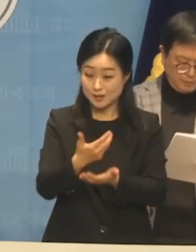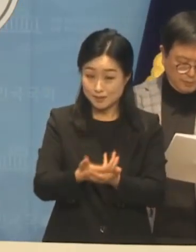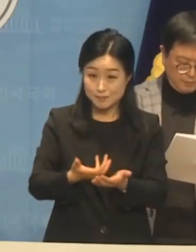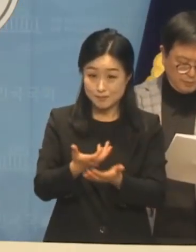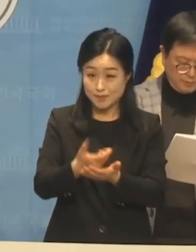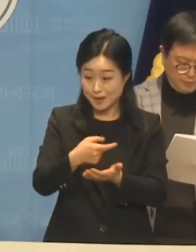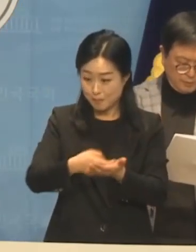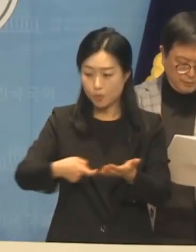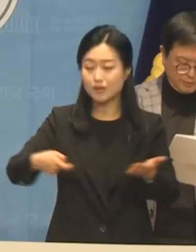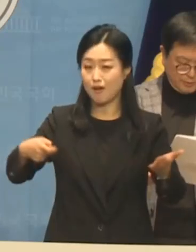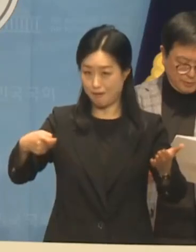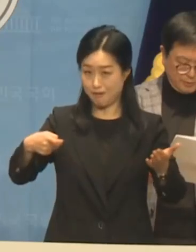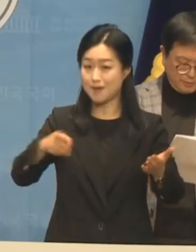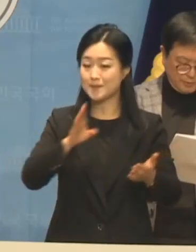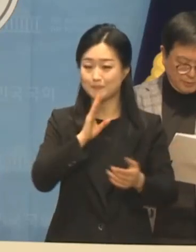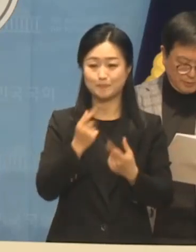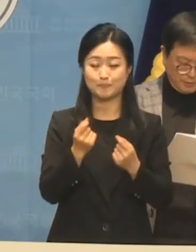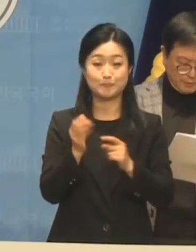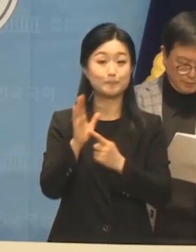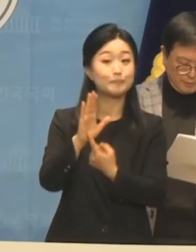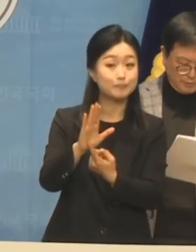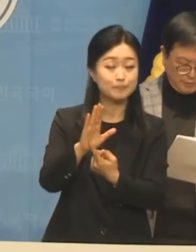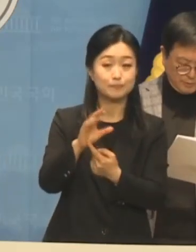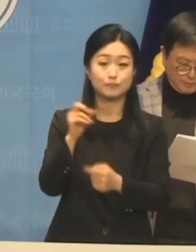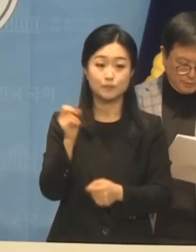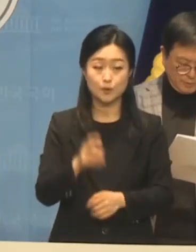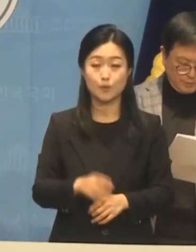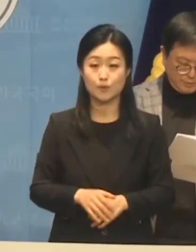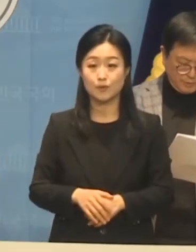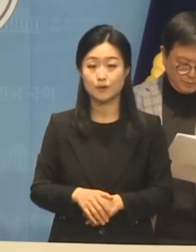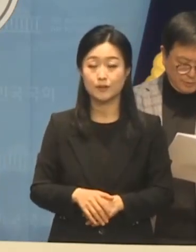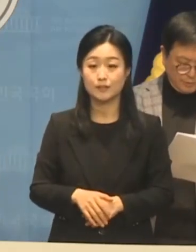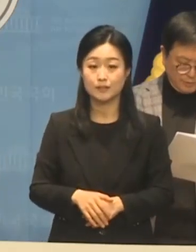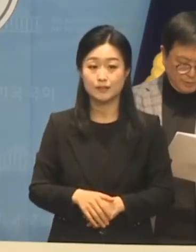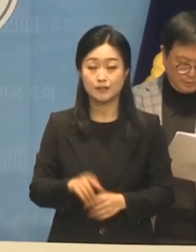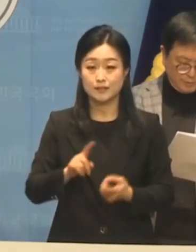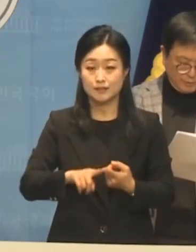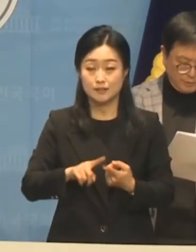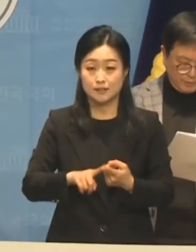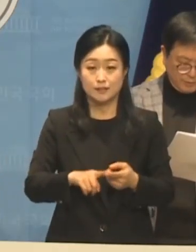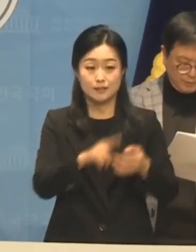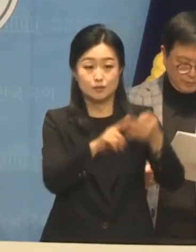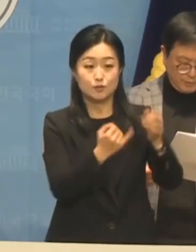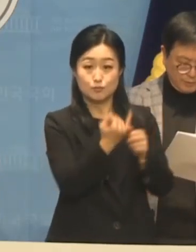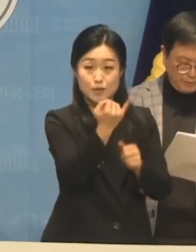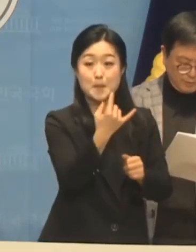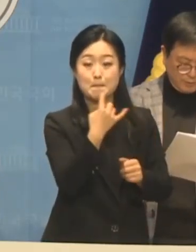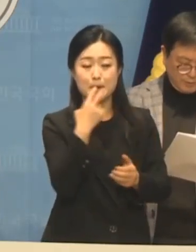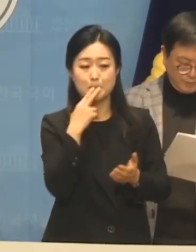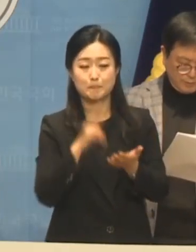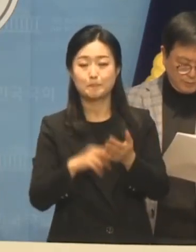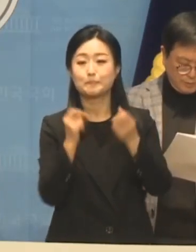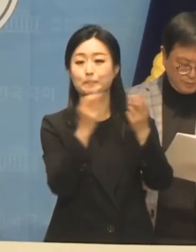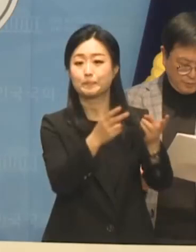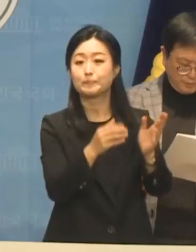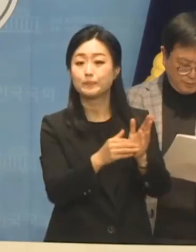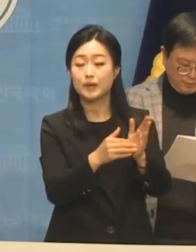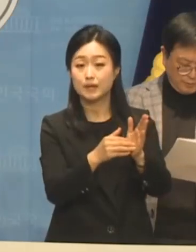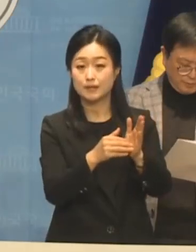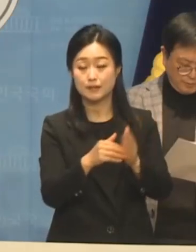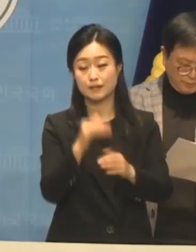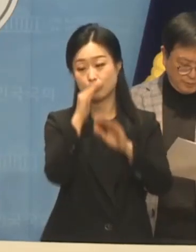표절로 잠정 결론을 내리고 제보자에게는 알리지도 않은 채 이를 김 여사에게만 통보하였습니다.